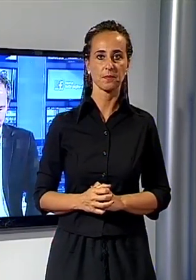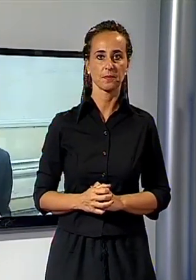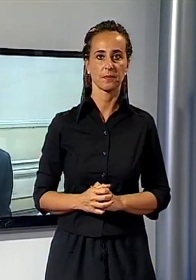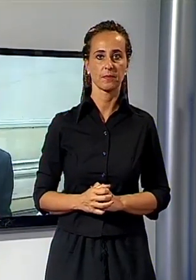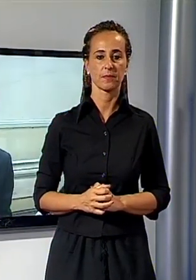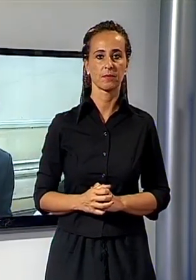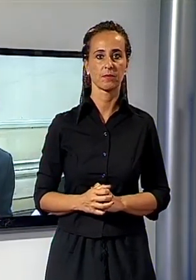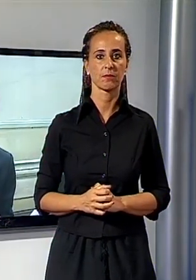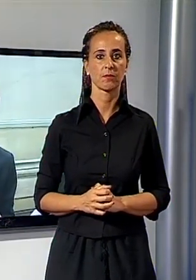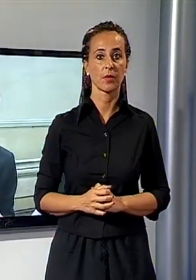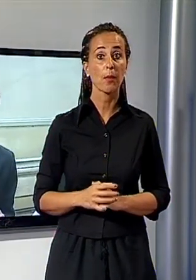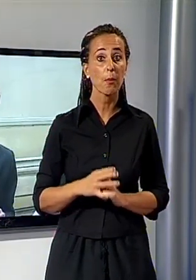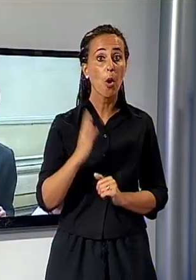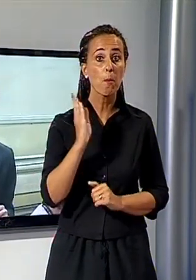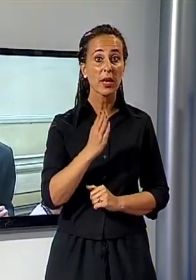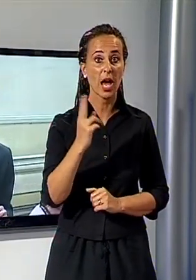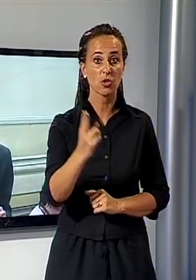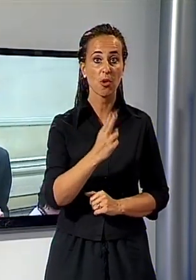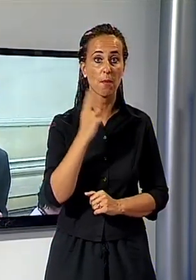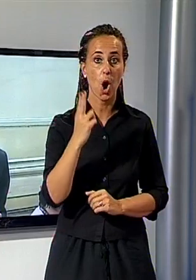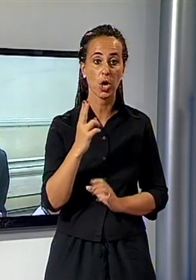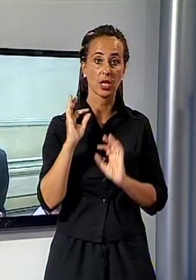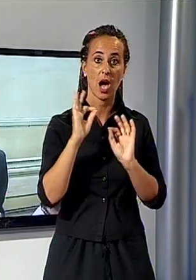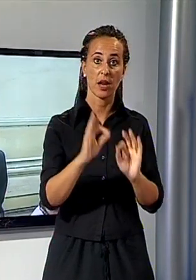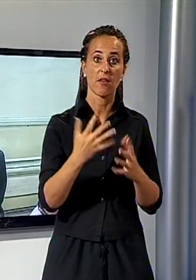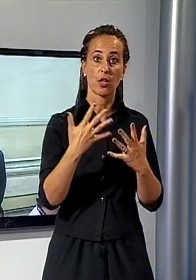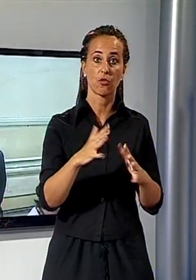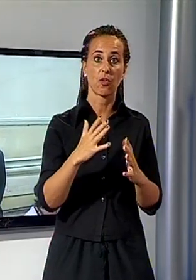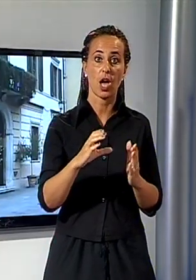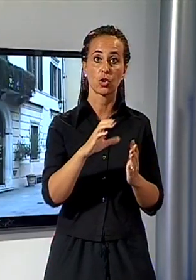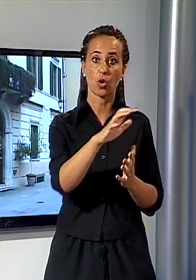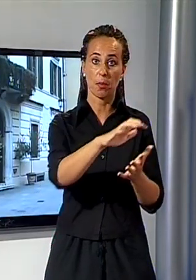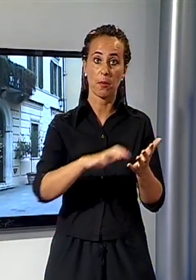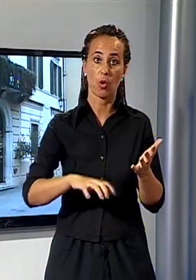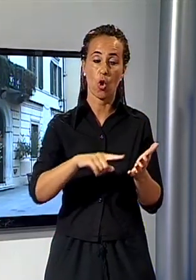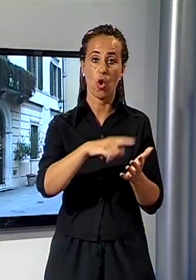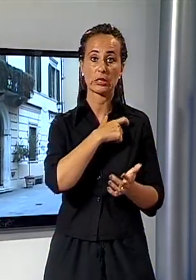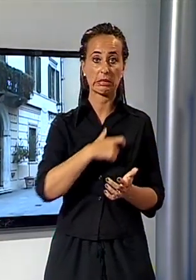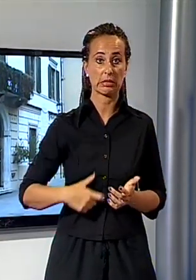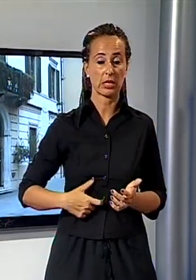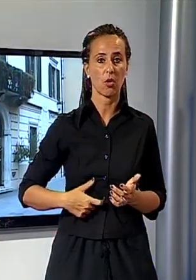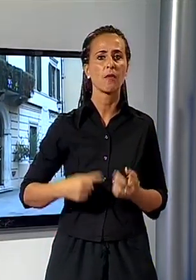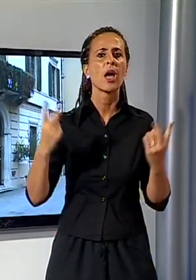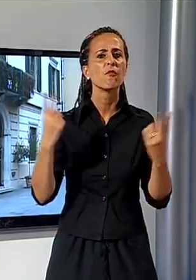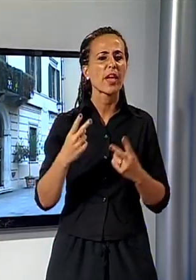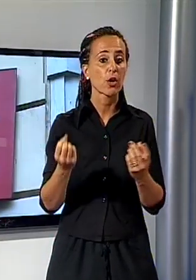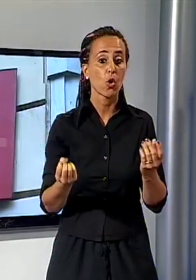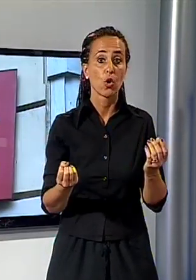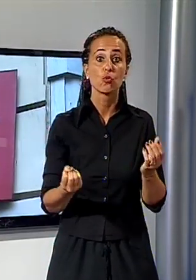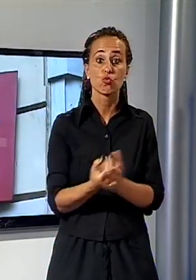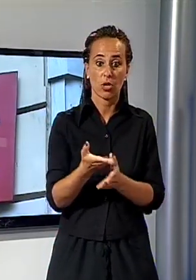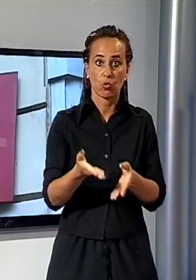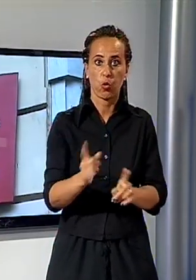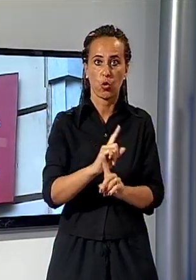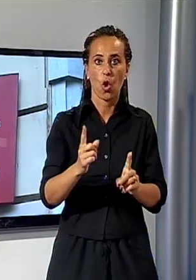Minacce di morte al sindaco di Camaiore Alessandro Del Dotto. I fatti risalgono a oltre un anno e mezzo fa quando all'ufficio protocollo del comune